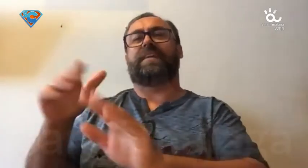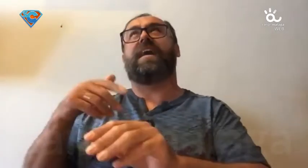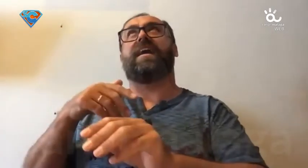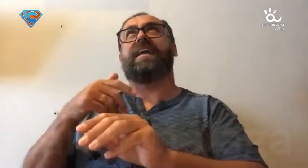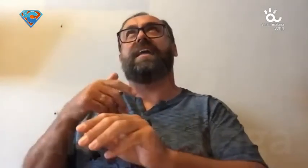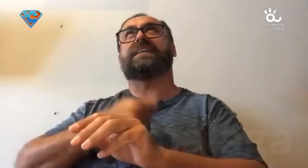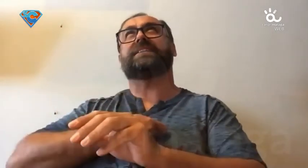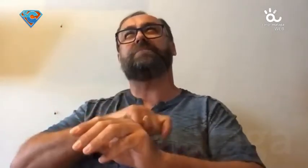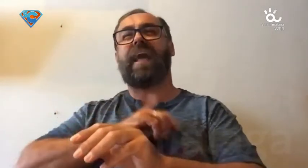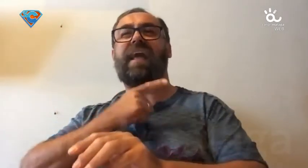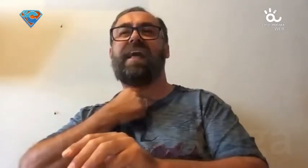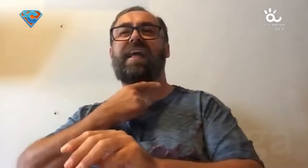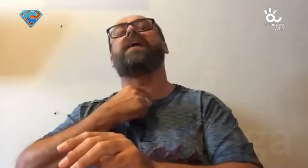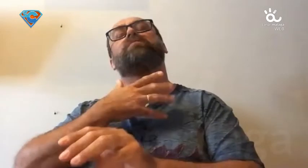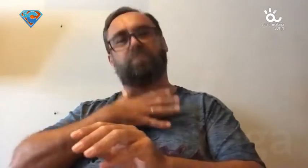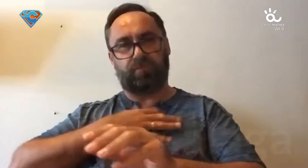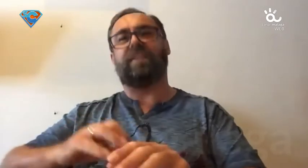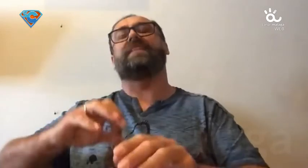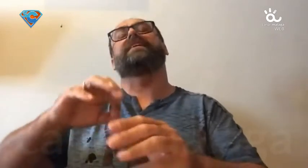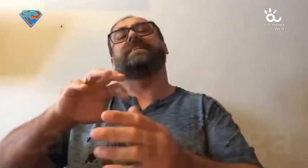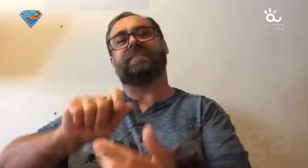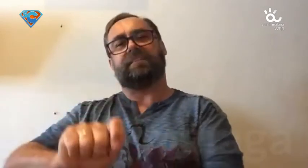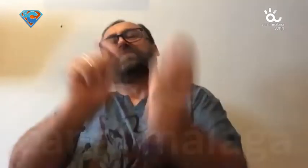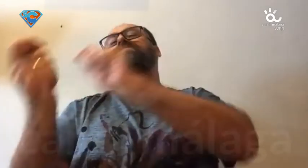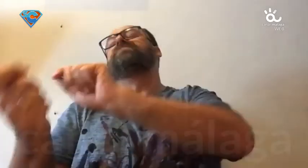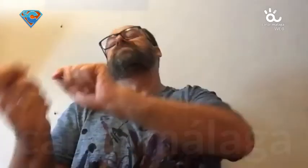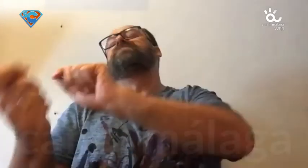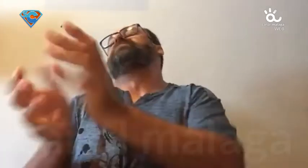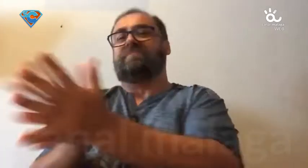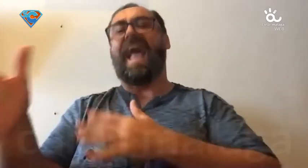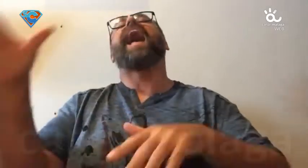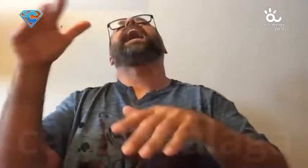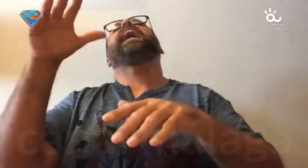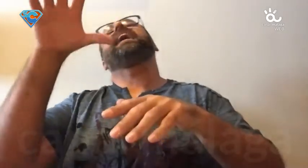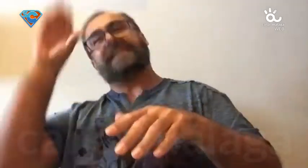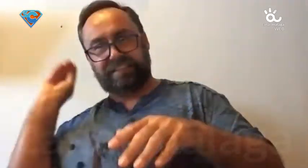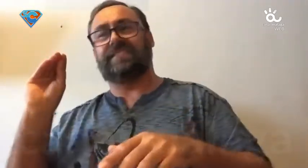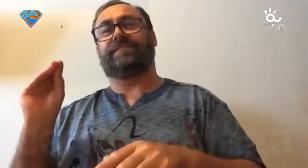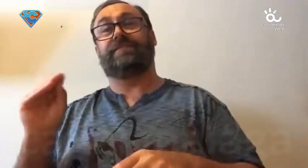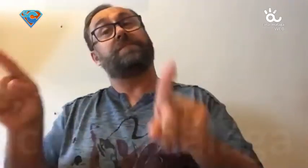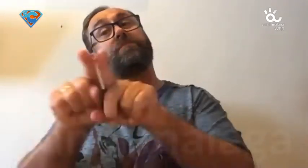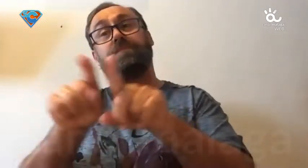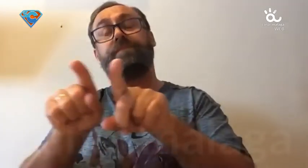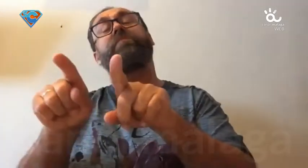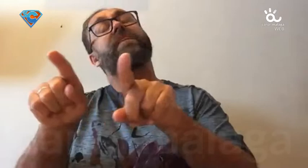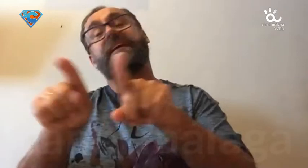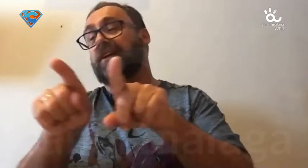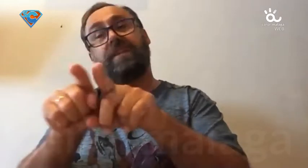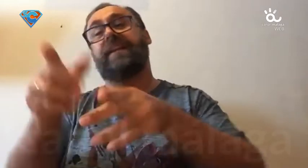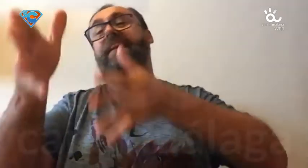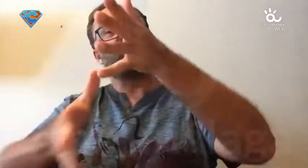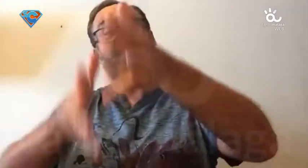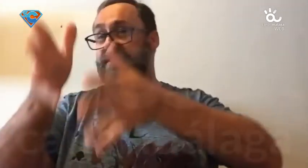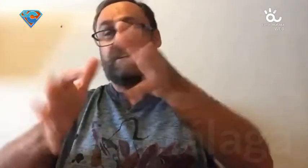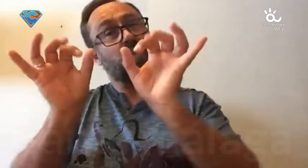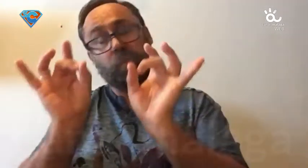pero usando la cultura de ellos. Entonces buscar, bueno, ¿qué es lo que es gracioso en español? Pero en ese país, ¿qué es gracioso? Entonces se